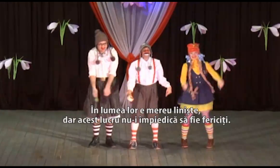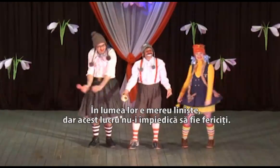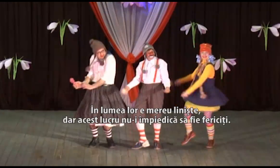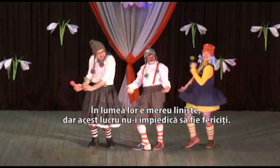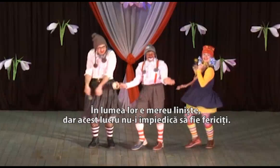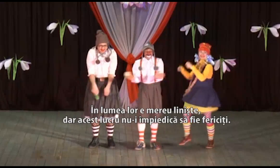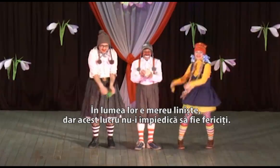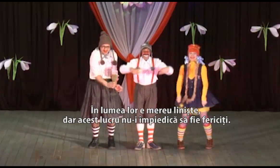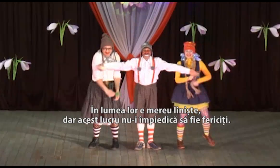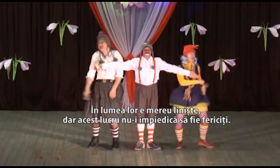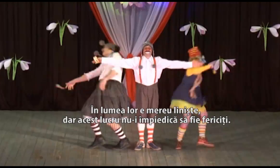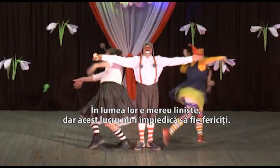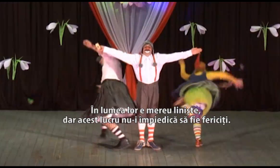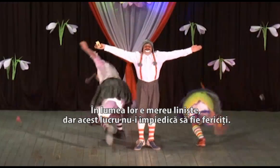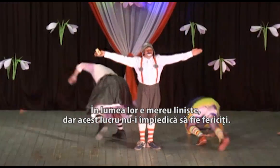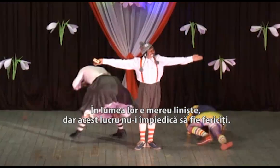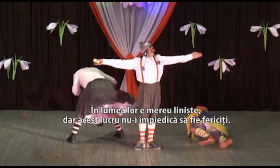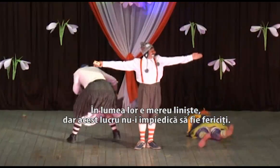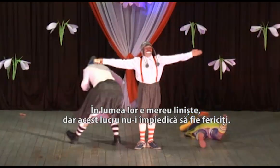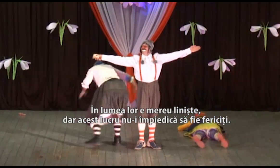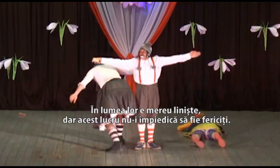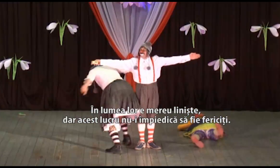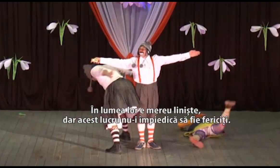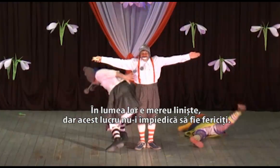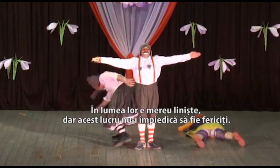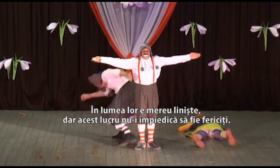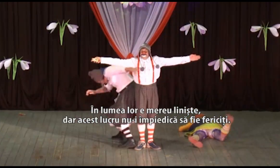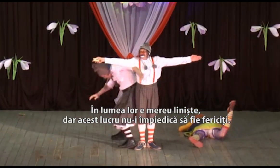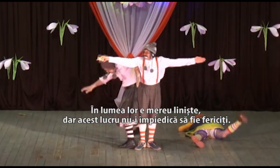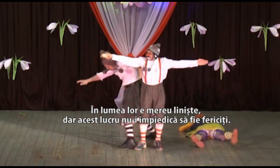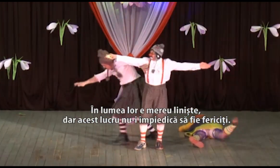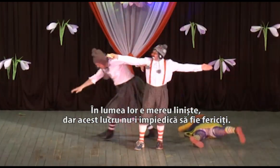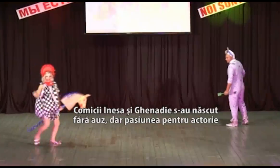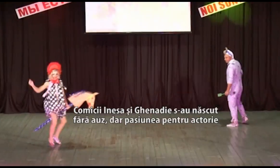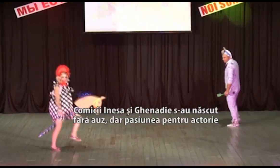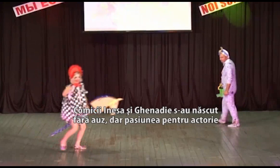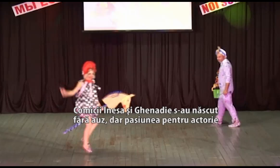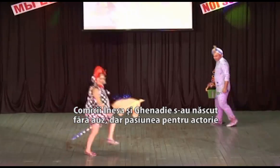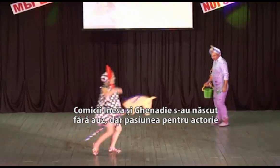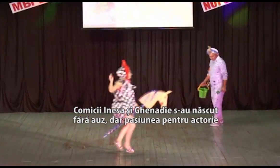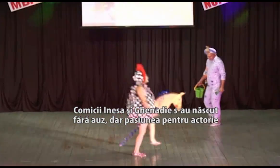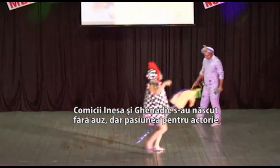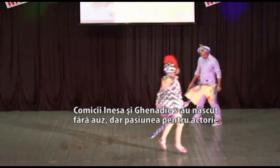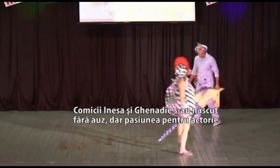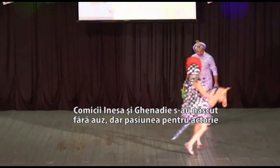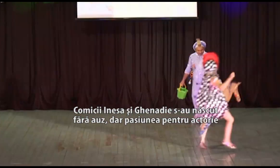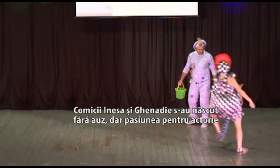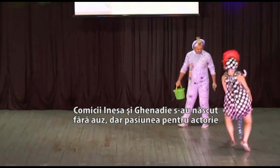În lumea lor e mereu liniște, dar acest lucru nu îi împiedică să fie fericiți. Comicii Inesa și Ghenadie s-au născut fără